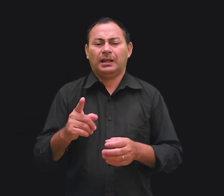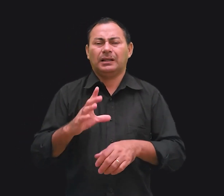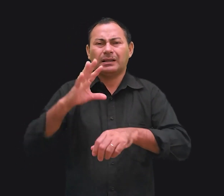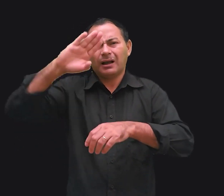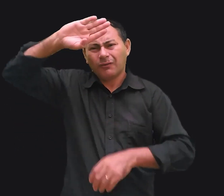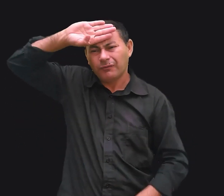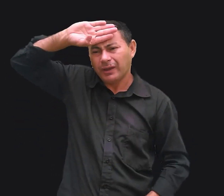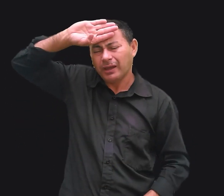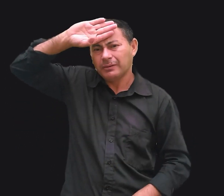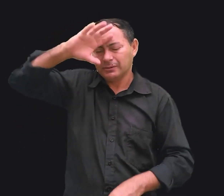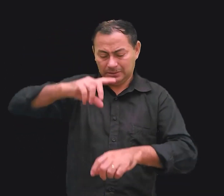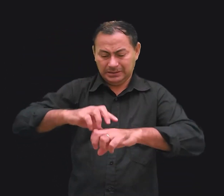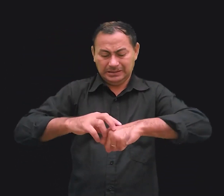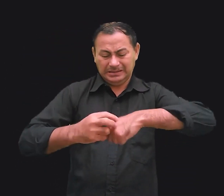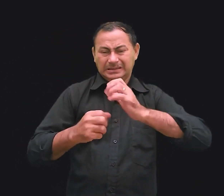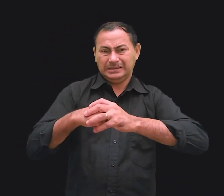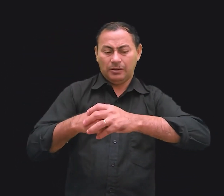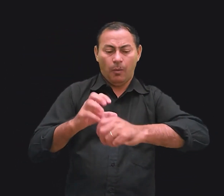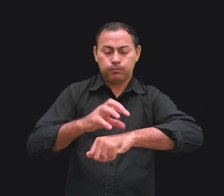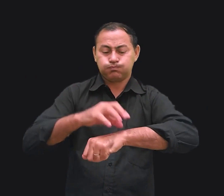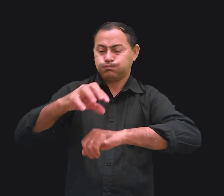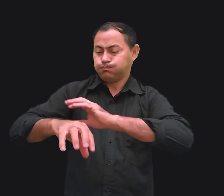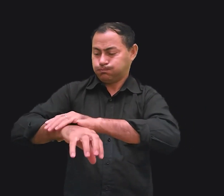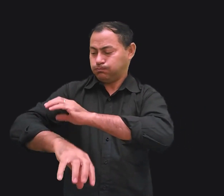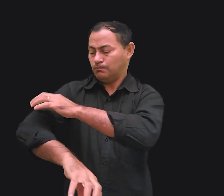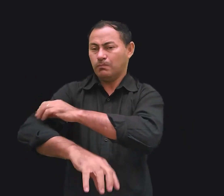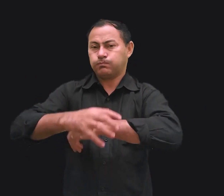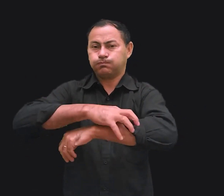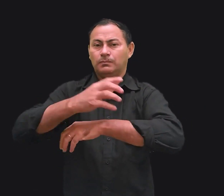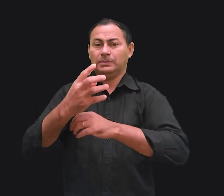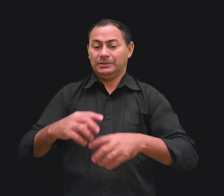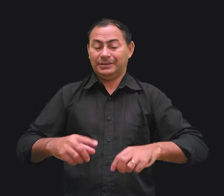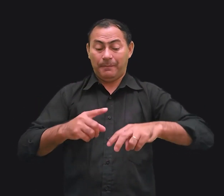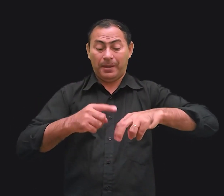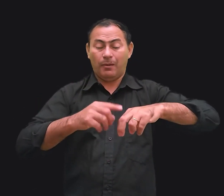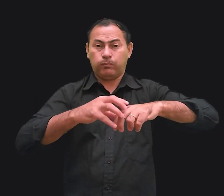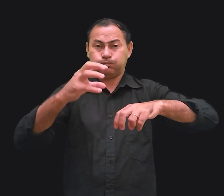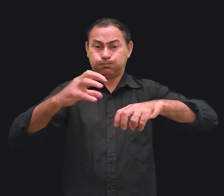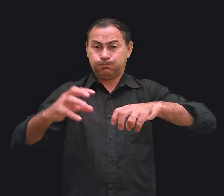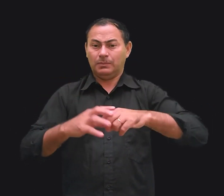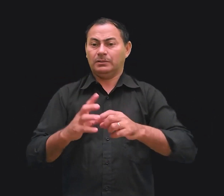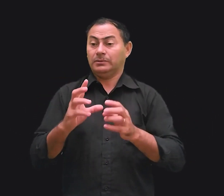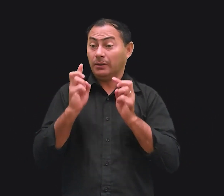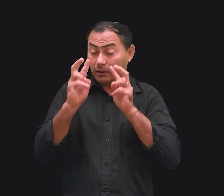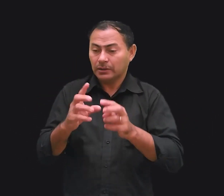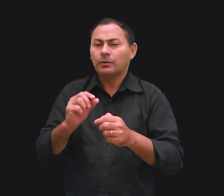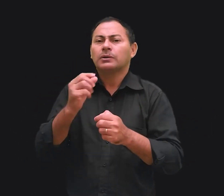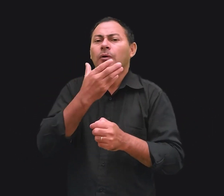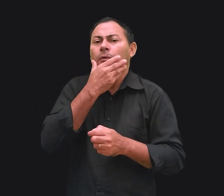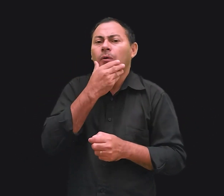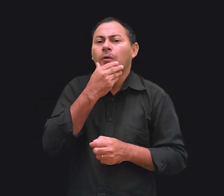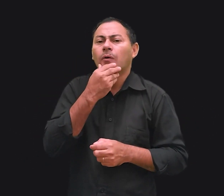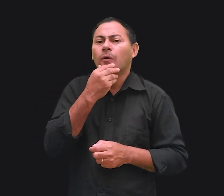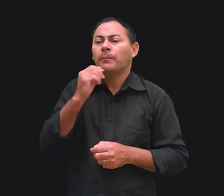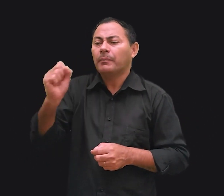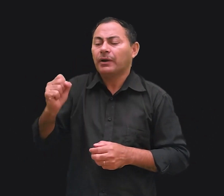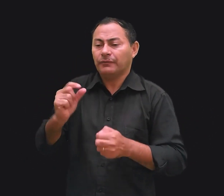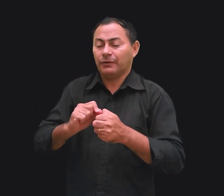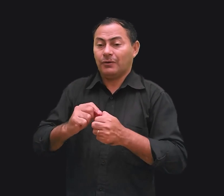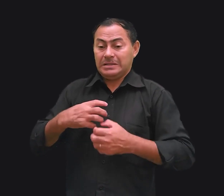Ela estava com febre e suas juntas estavam inchadas. Era um quadro impressionante. Sabe o que ele fez? Ficou com